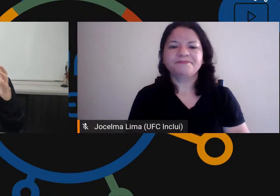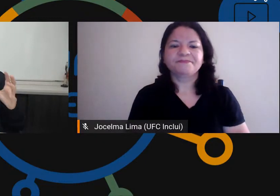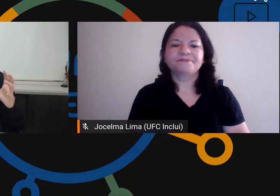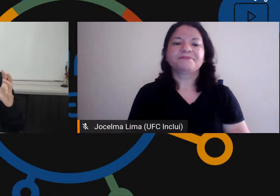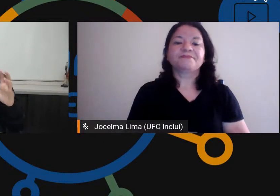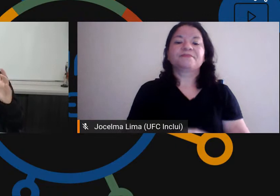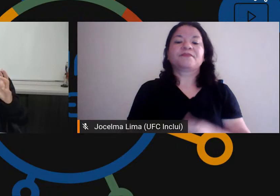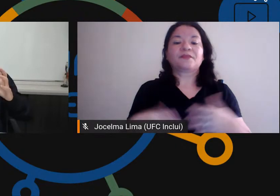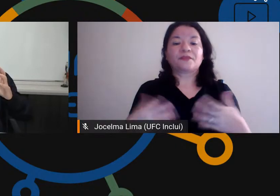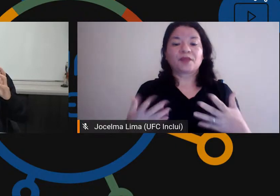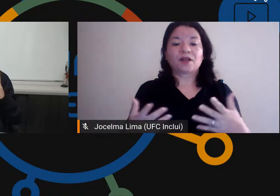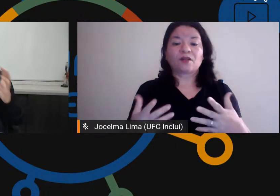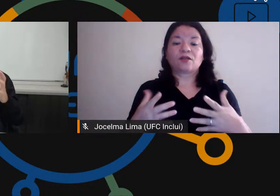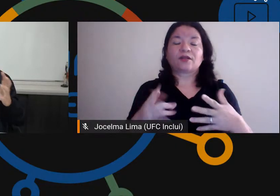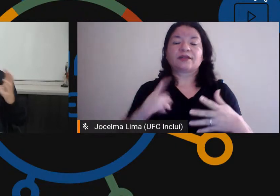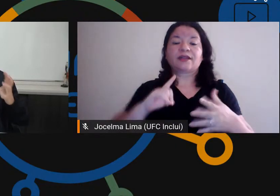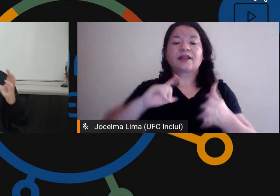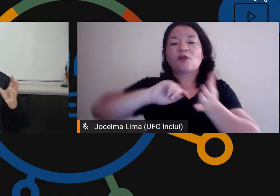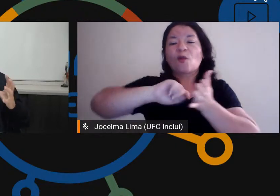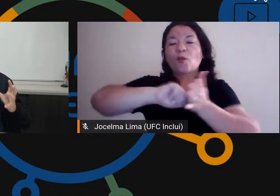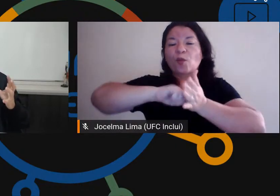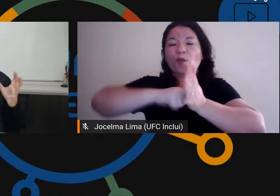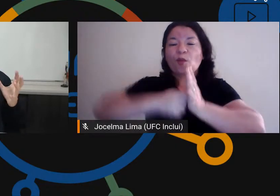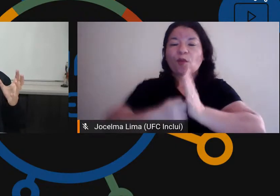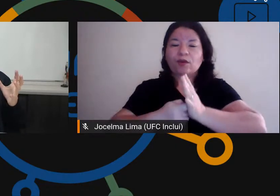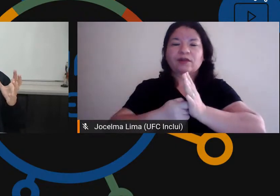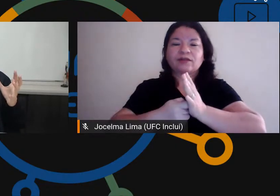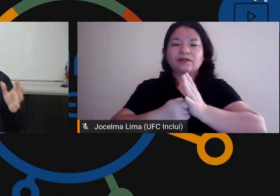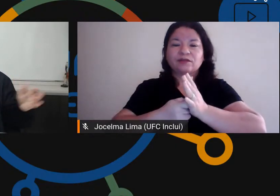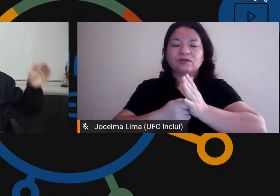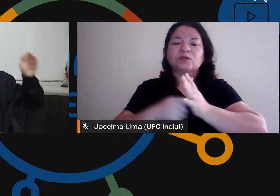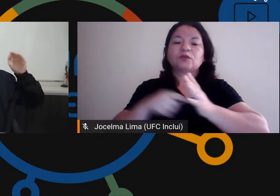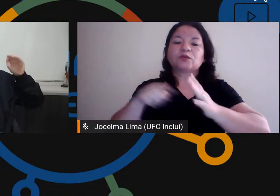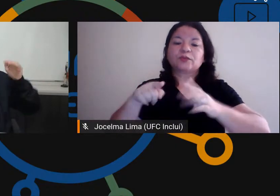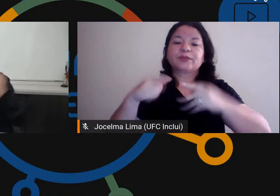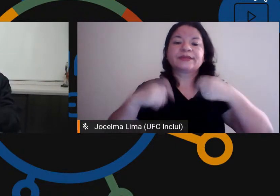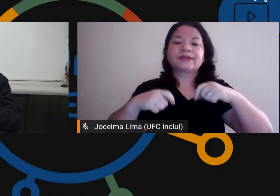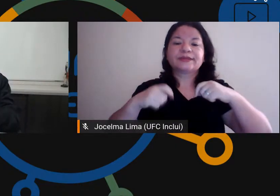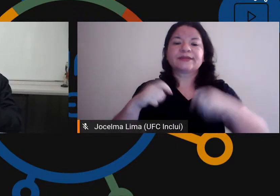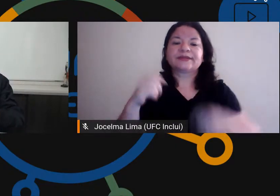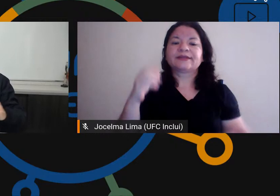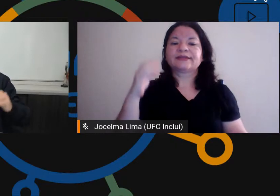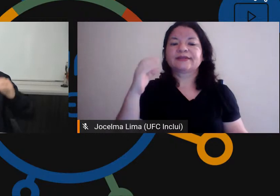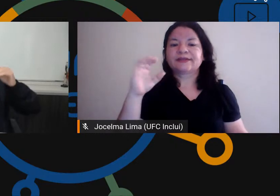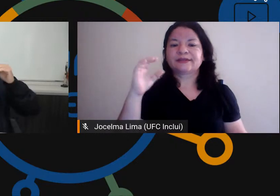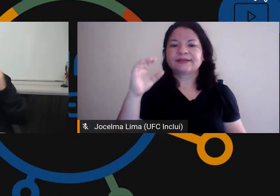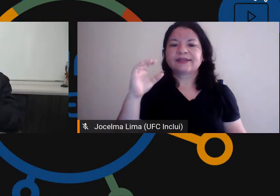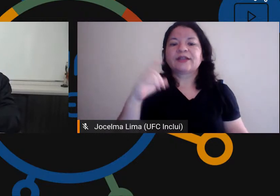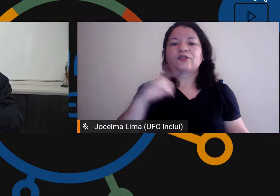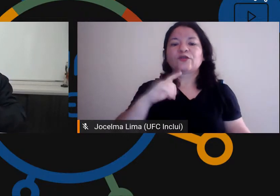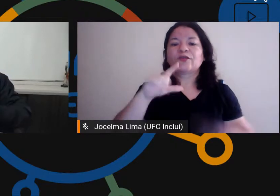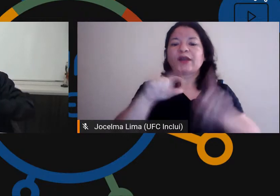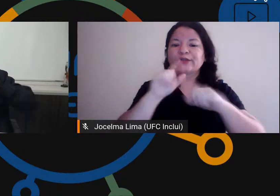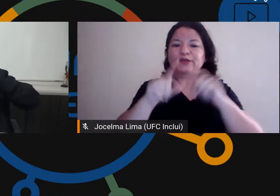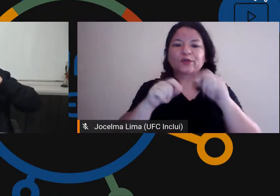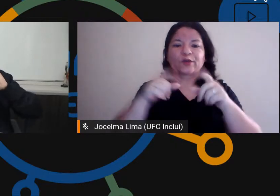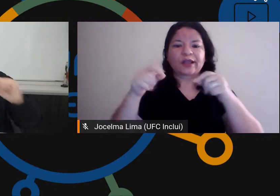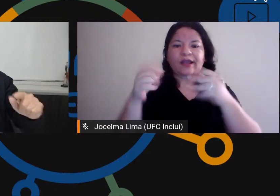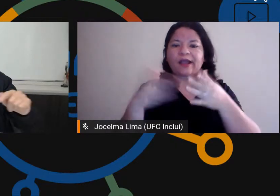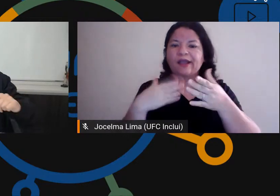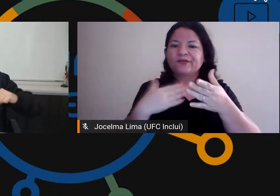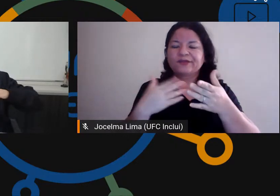Esse é um bloqueio. Se você não tem essa percepção de ciência, você já vai escolher revistas equivocadas, vai publicar,